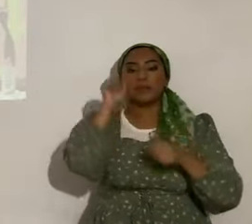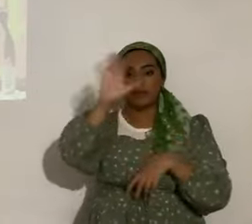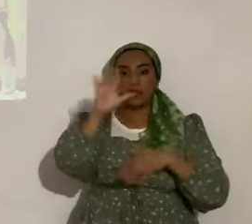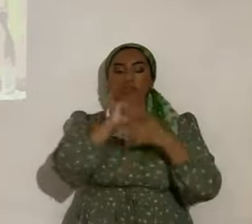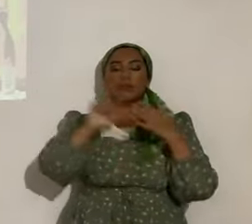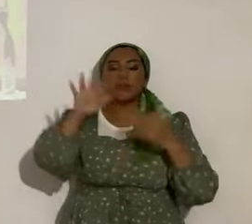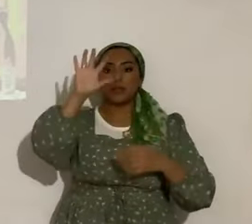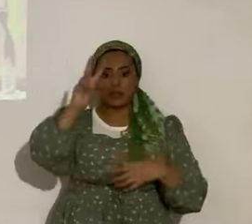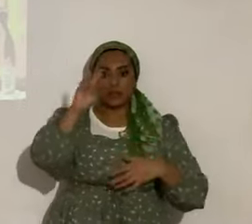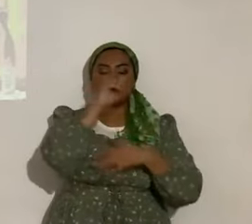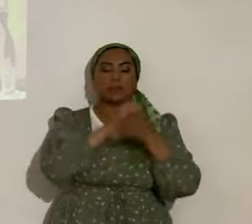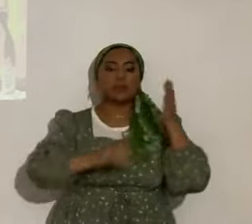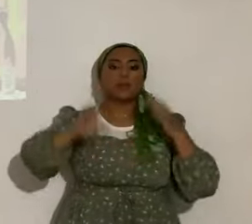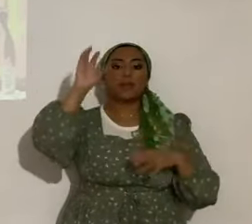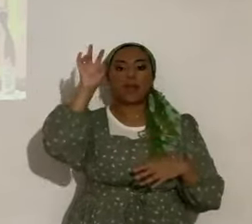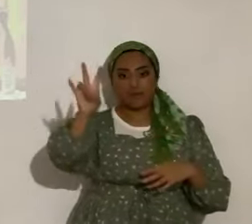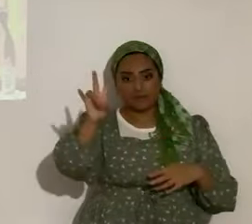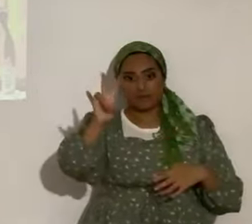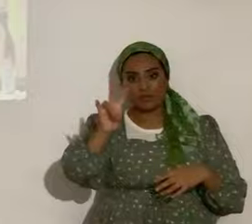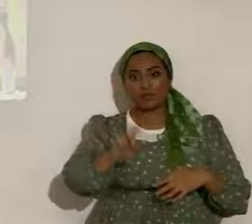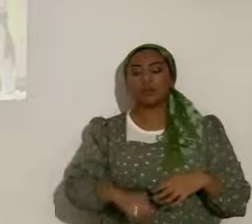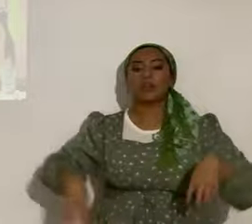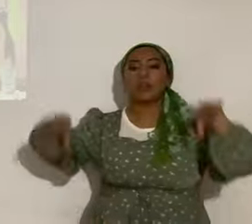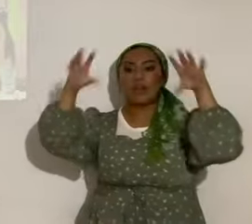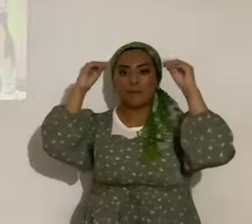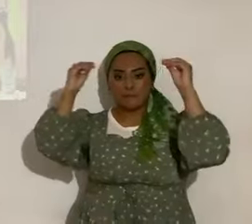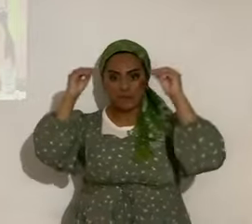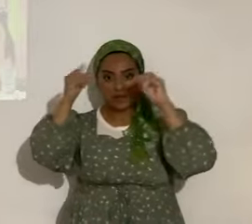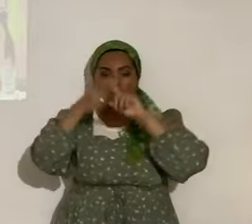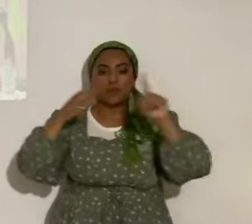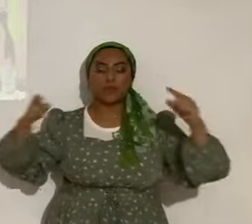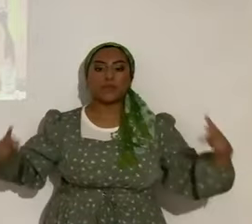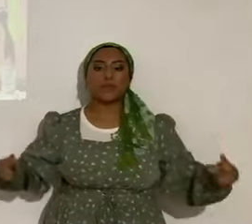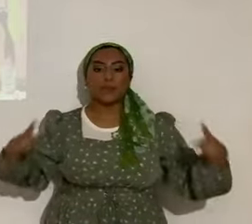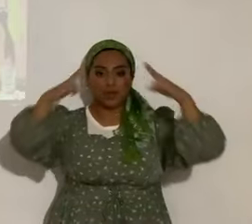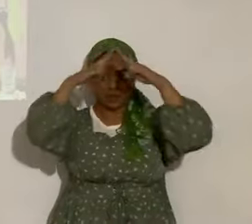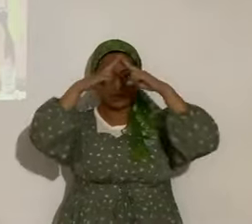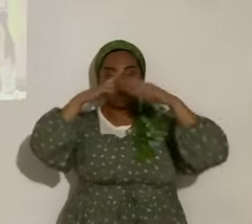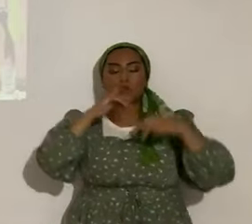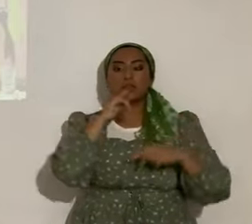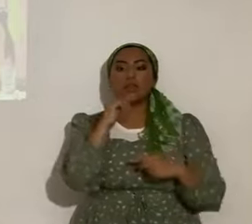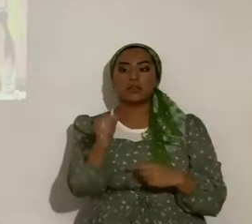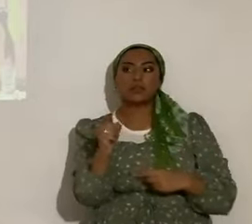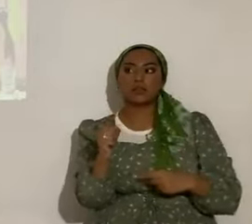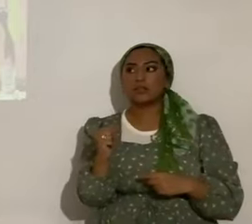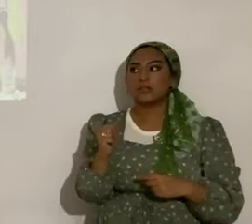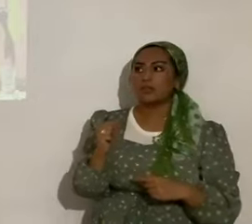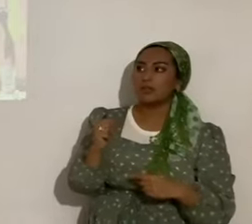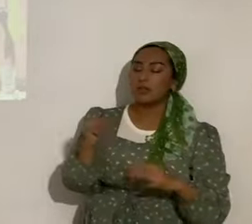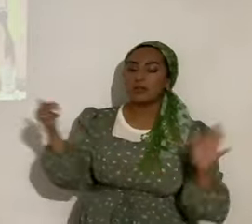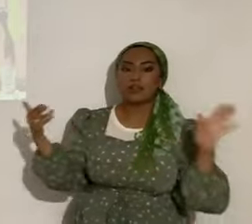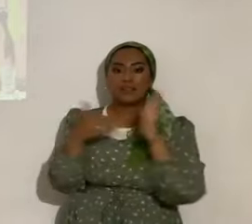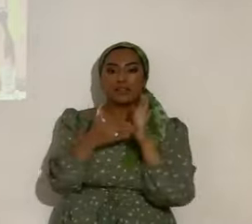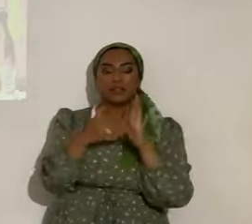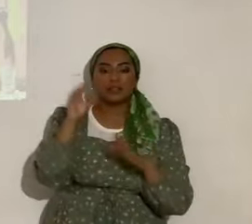capítulo 6 y el capítulo 7. Es el Sermón del Monte, por así decirlo, es contra el